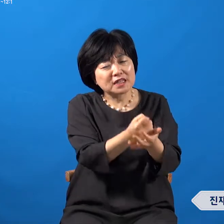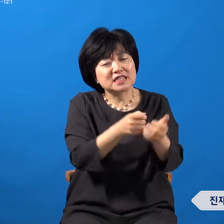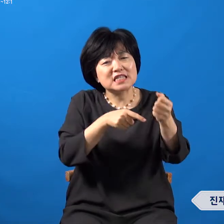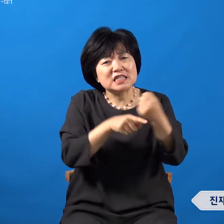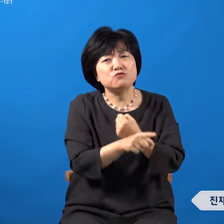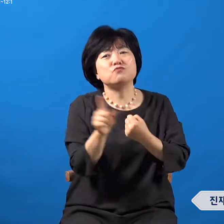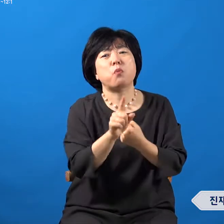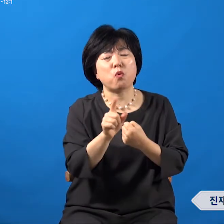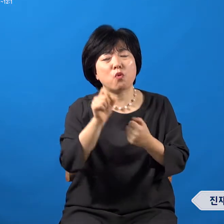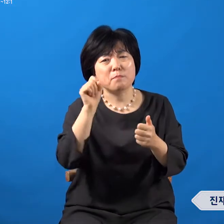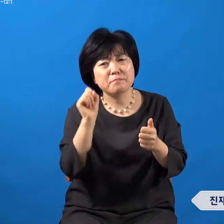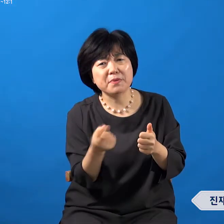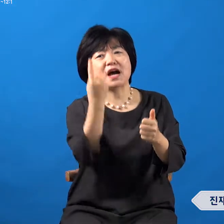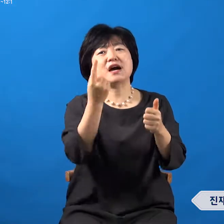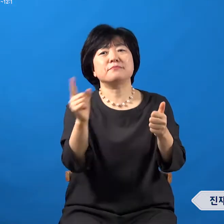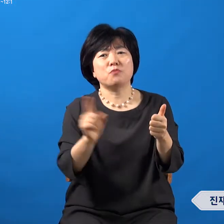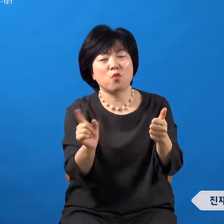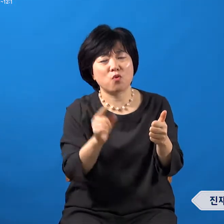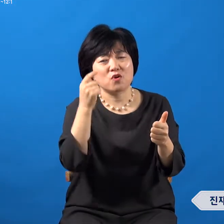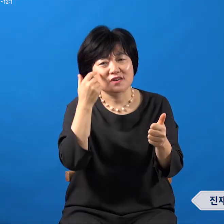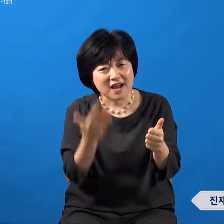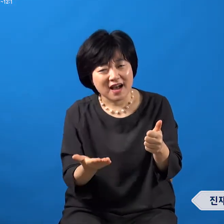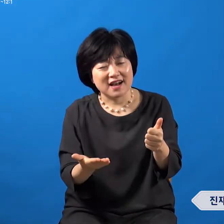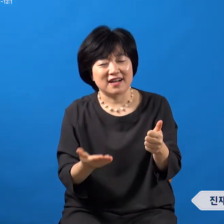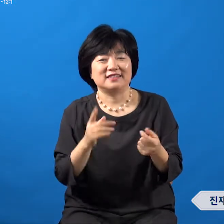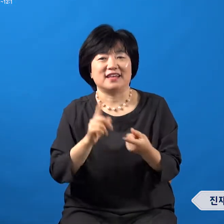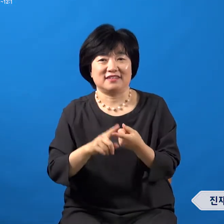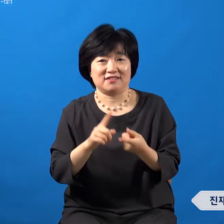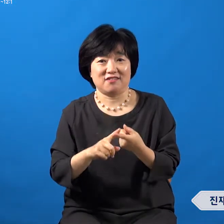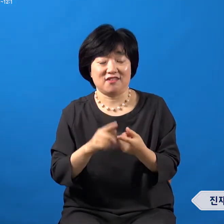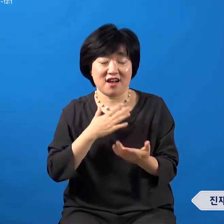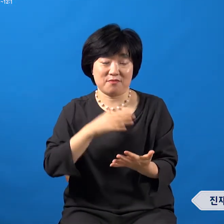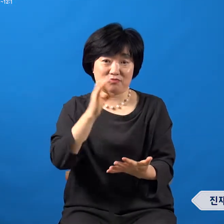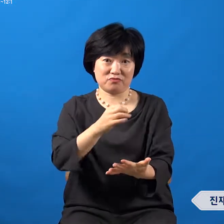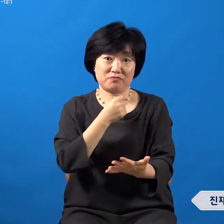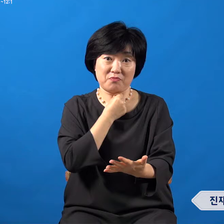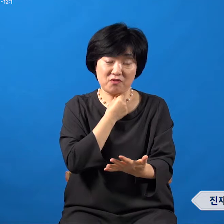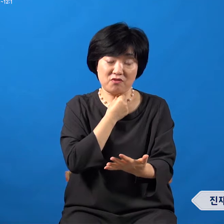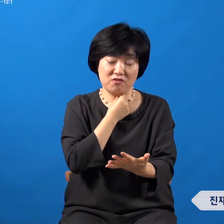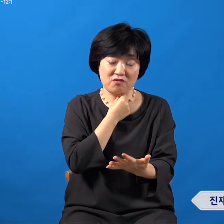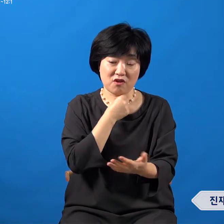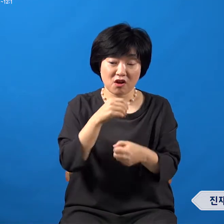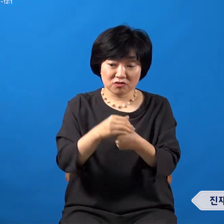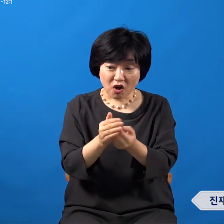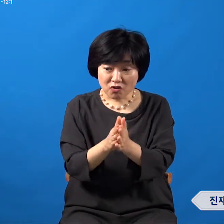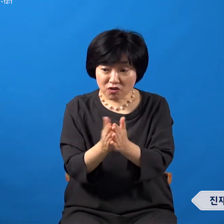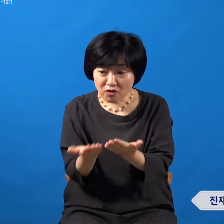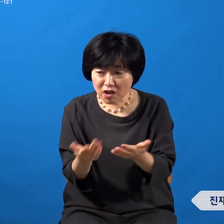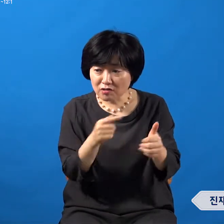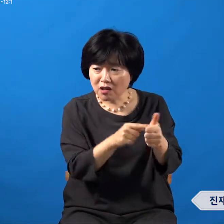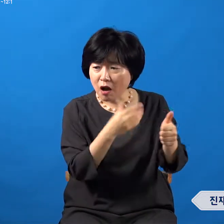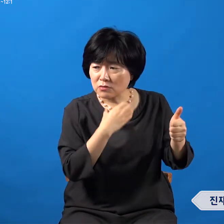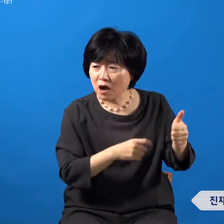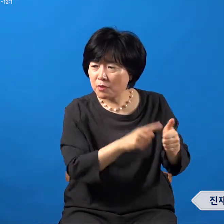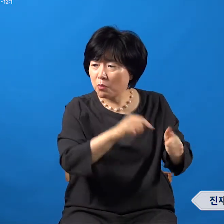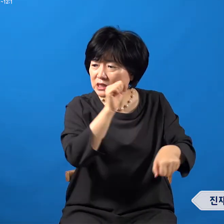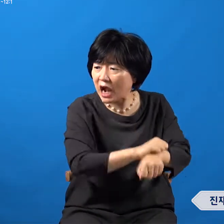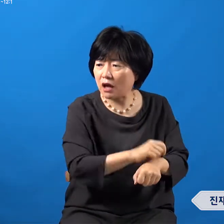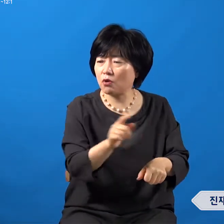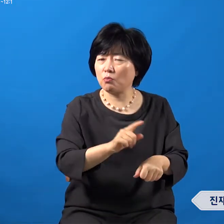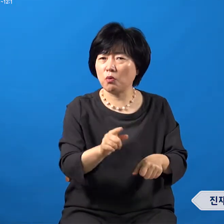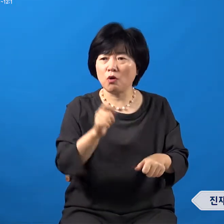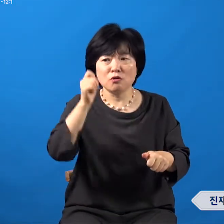있는 이유가 될 수 있는 근거를 찾아보고자 합니다. 그런데 성경은 아무 말도 하지